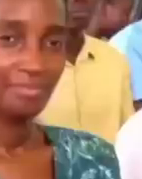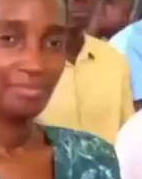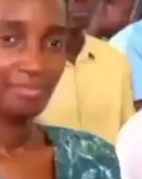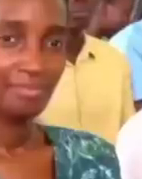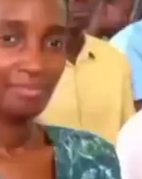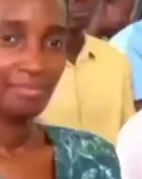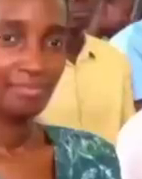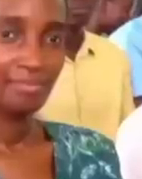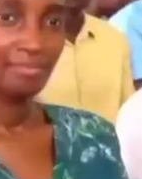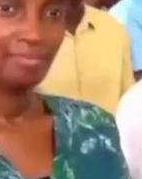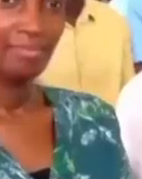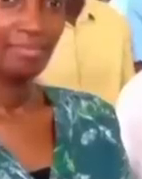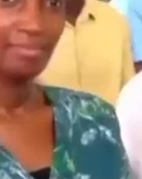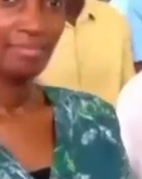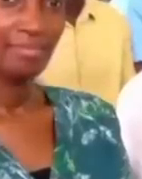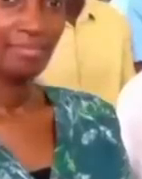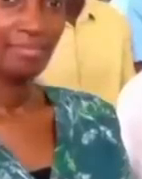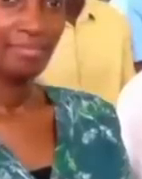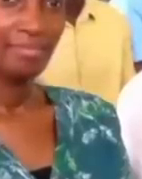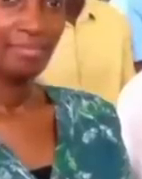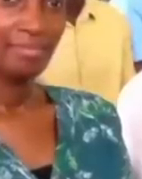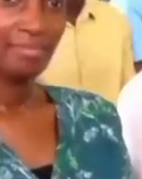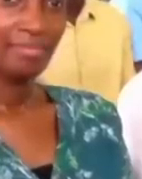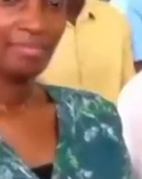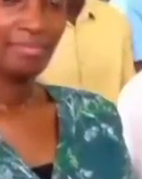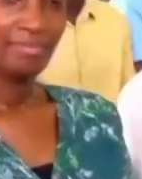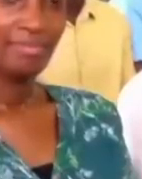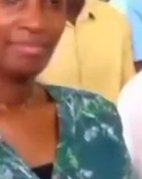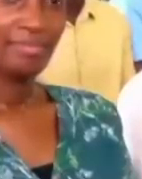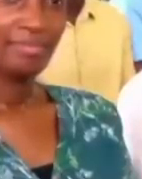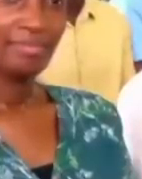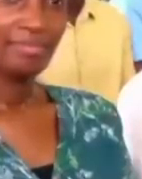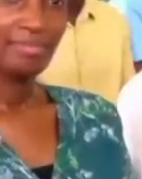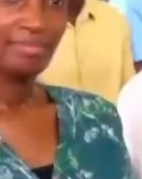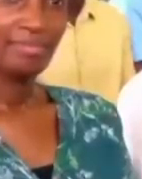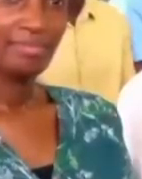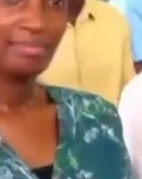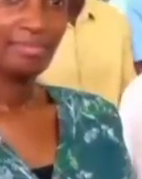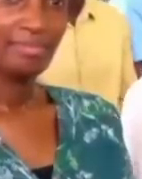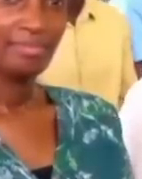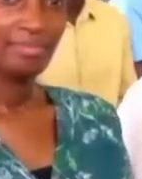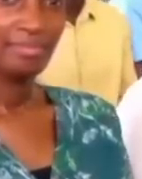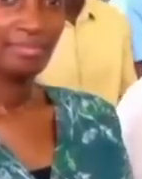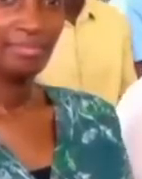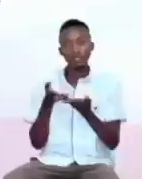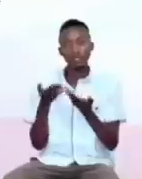kinaitwa Money Psychology. Usikose kitabu hiki kwenye maisha yako. Chukua kile kitabu soma.